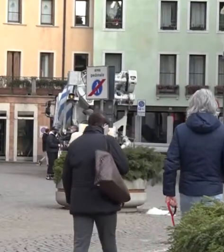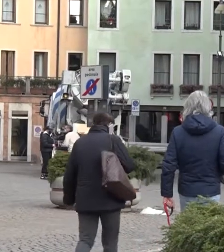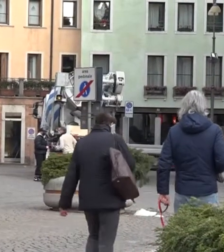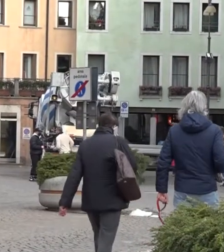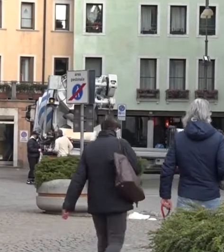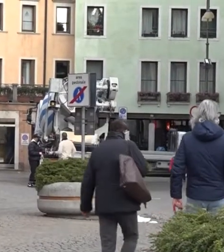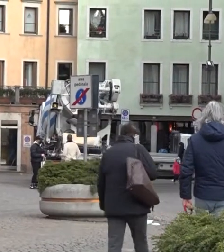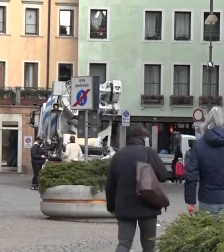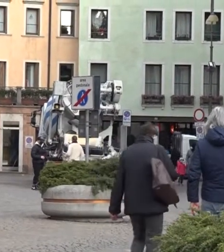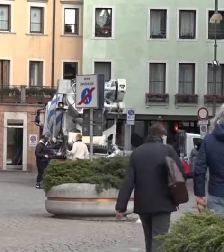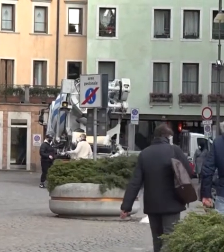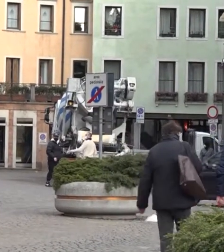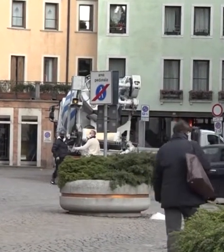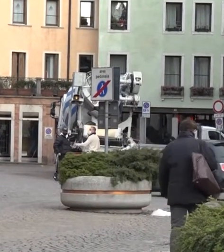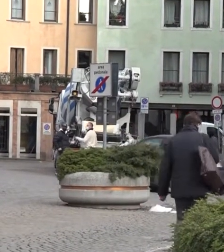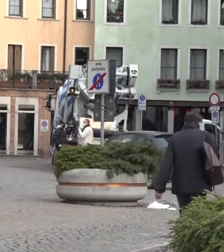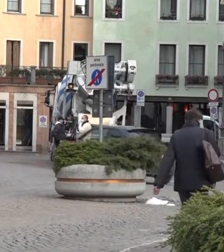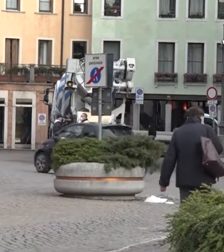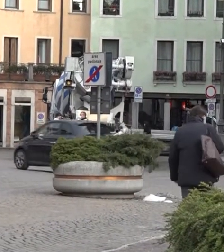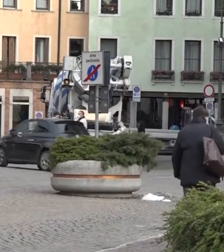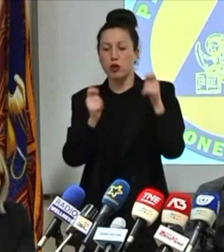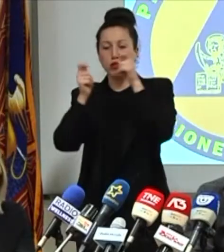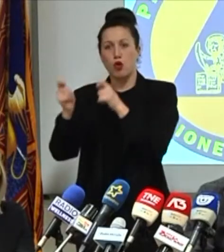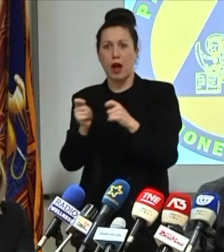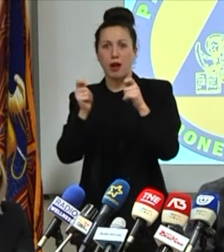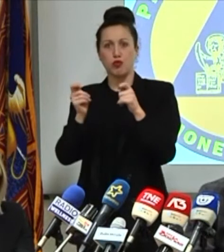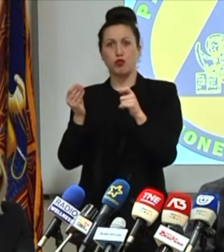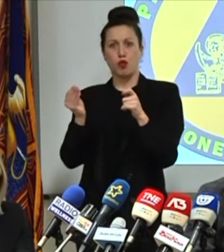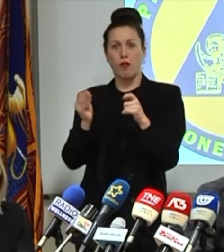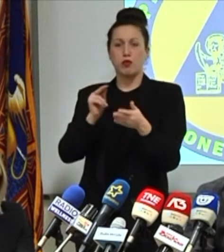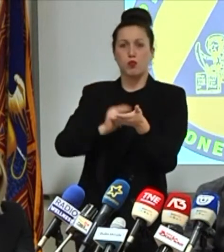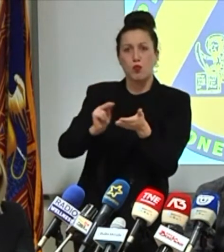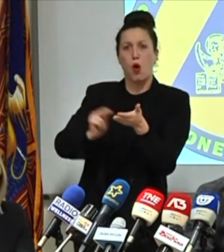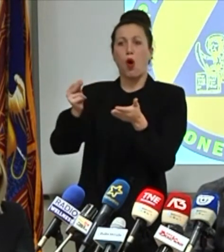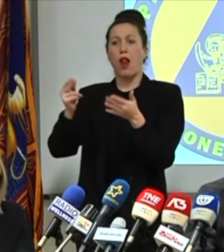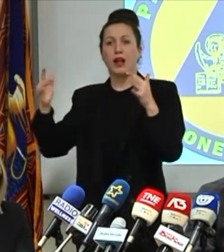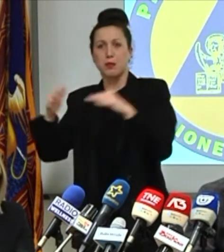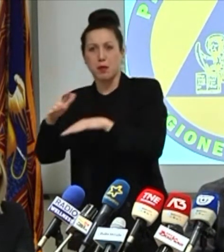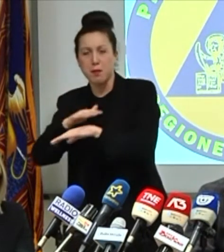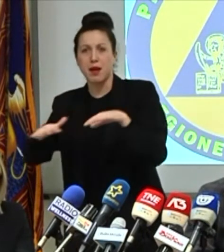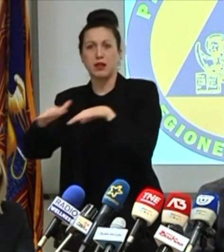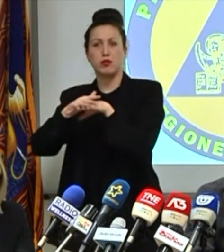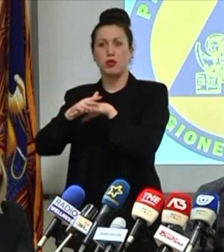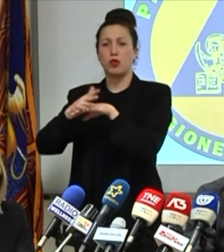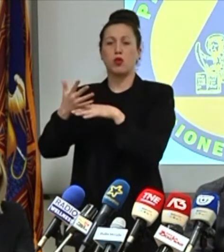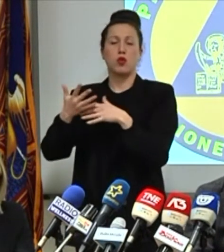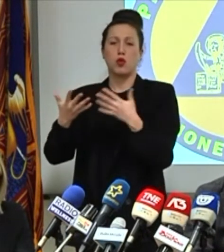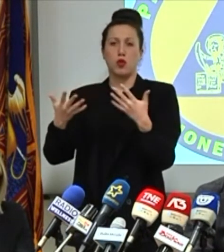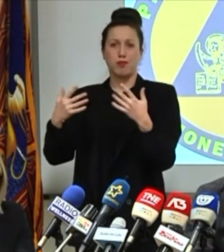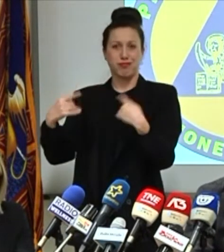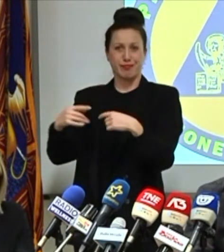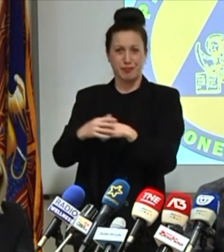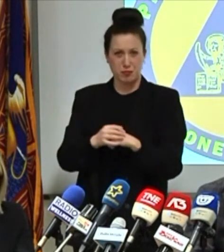momento è in particolare il tema del rischio assembramenti l'appello che faccio io è quello di fare massima attenzione so che i